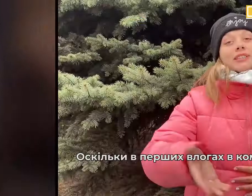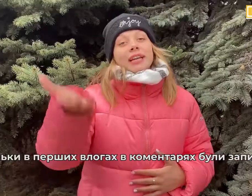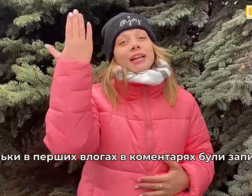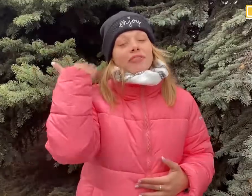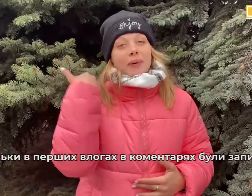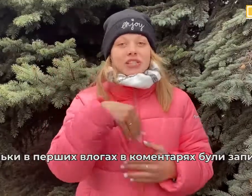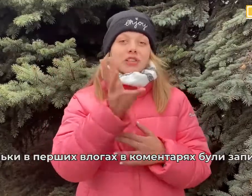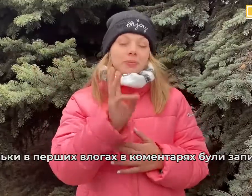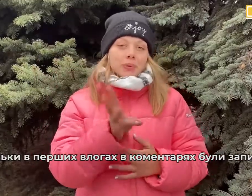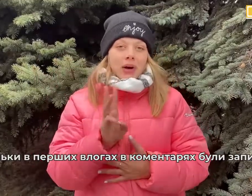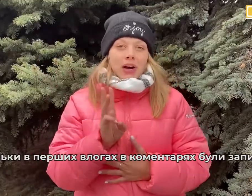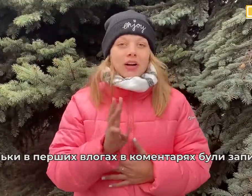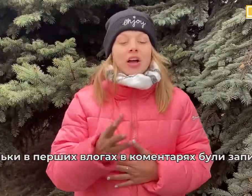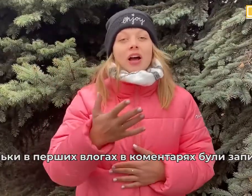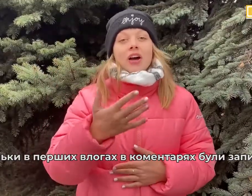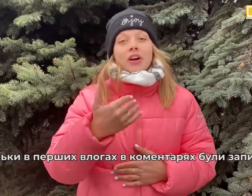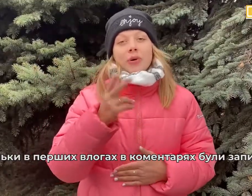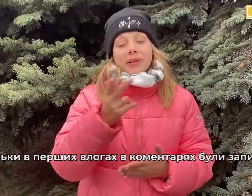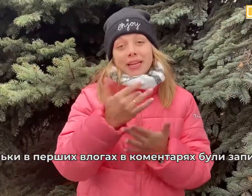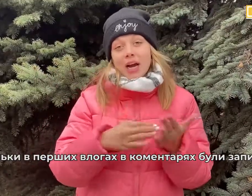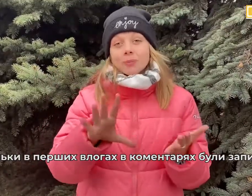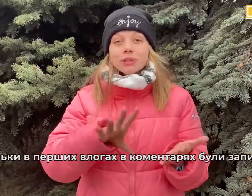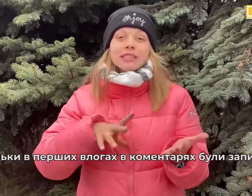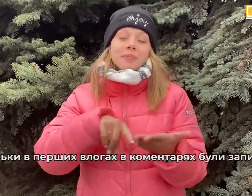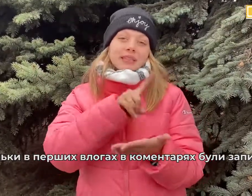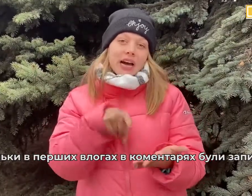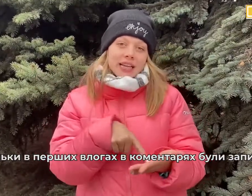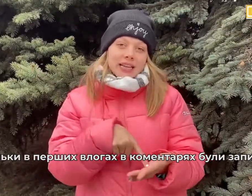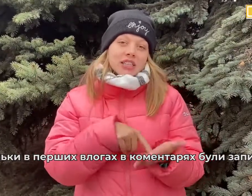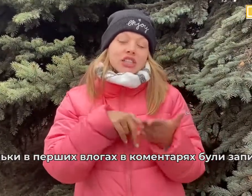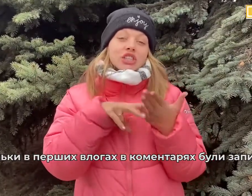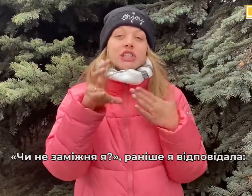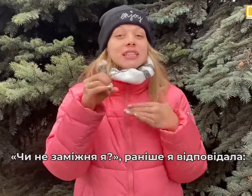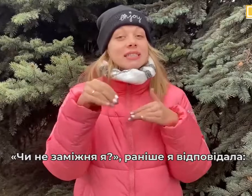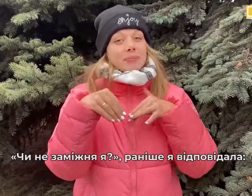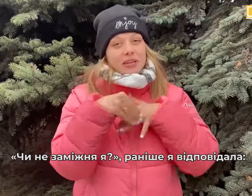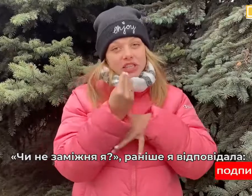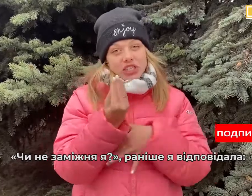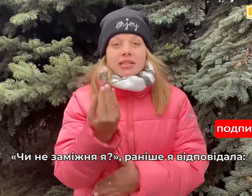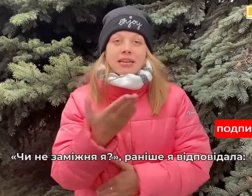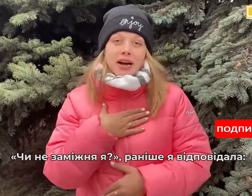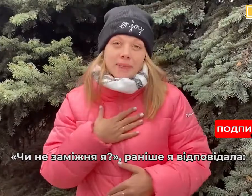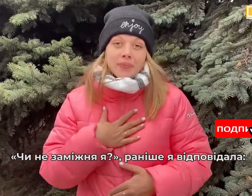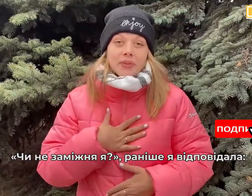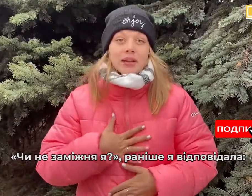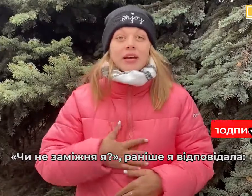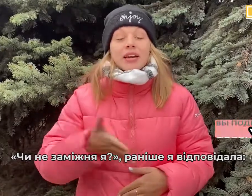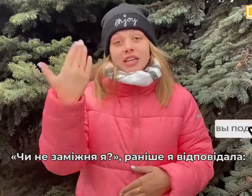Оскільки в перших блогах в коментарях були запитання, чи не заміжня я, раніше